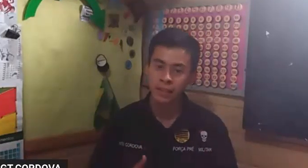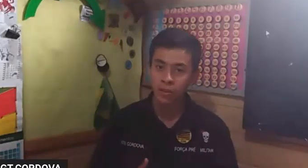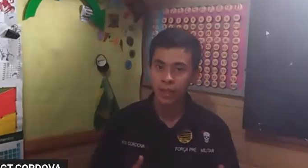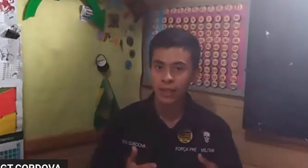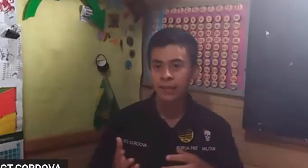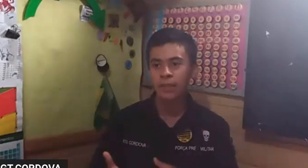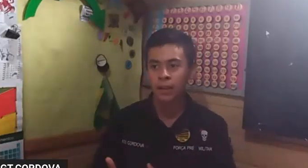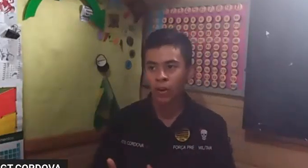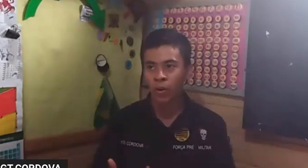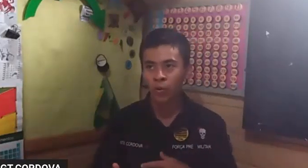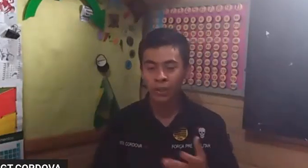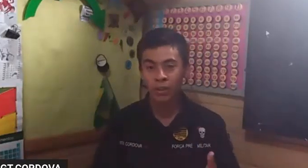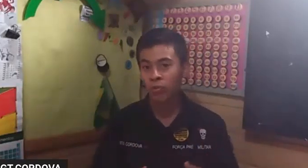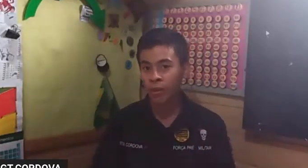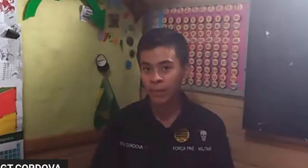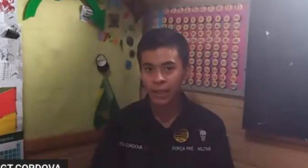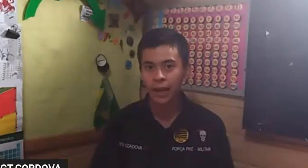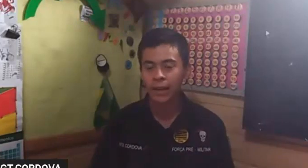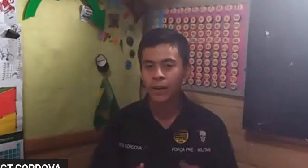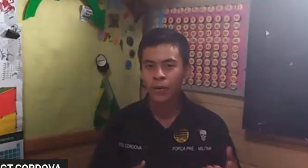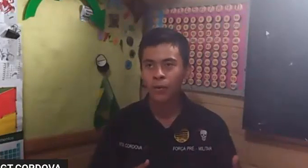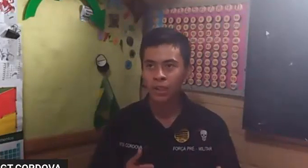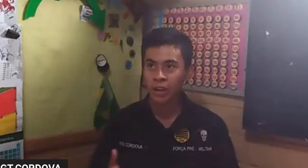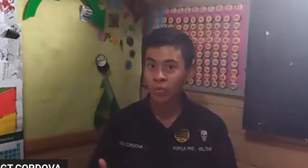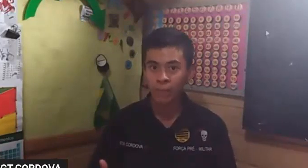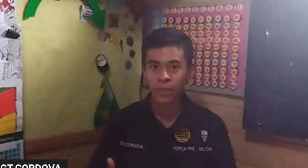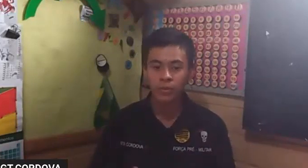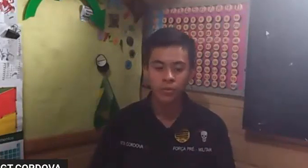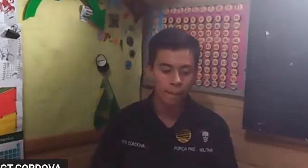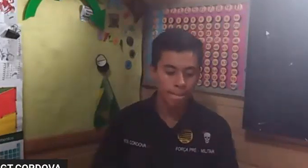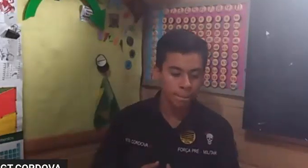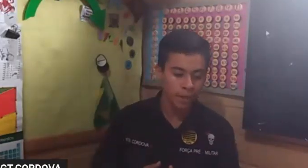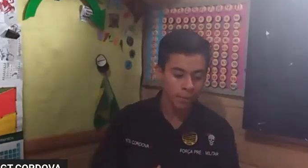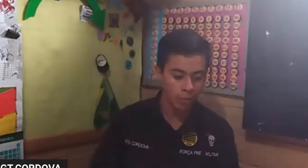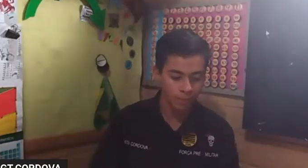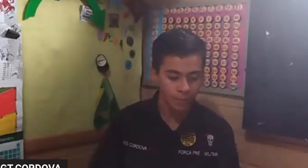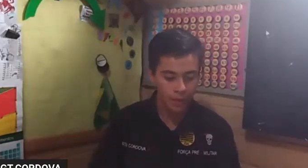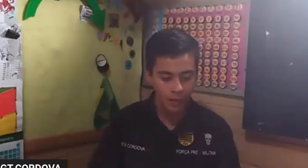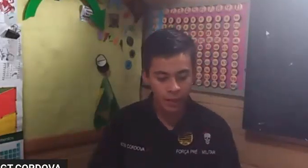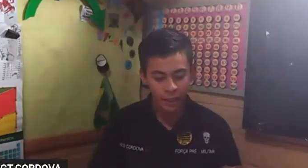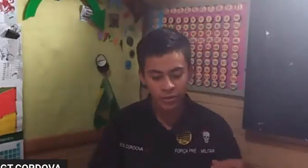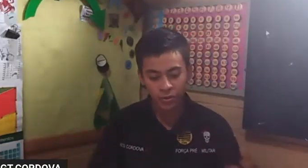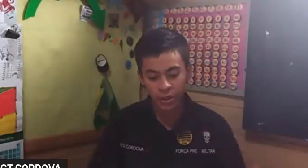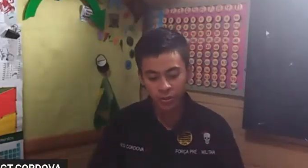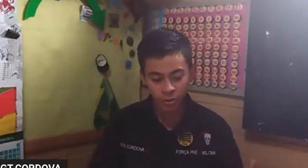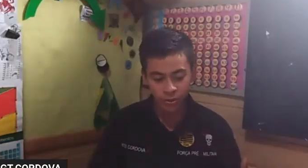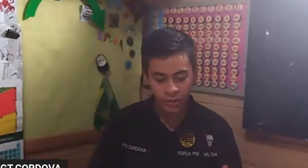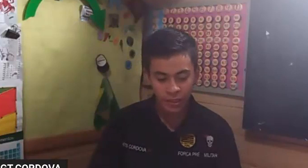que conhecem, ou tem algum familiar, ou tem algum amigo. Bom, caso não encontre um